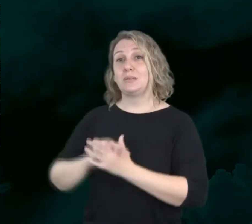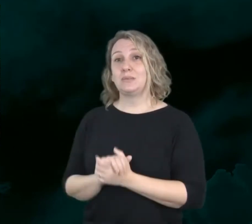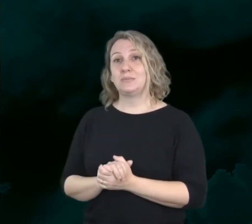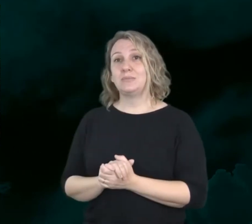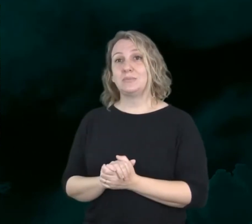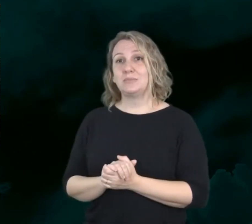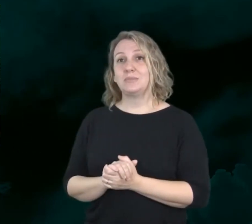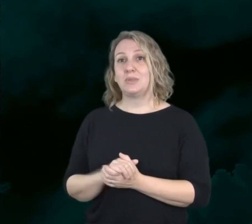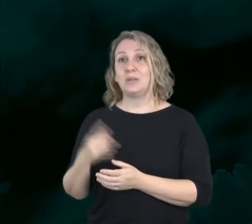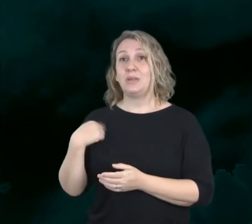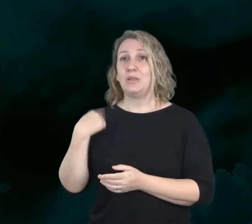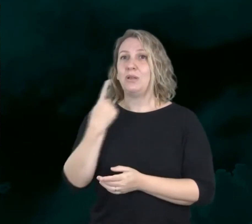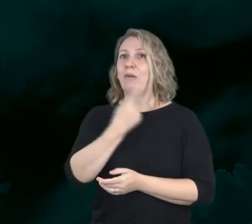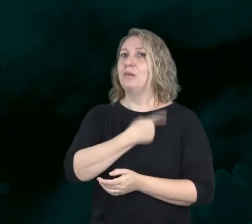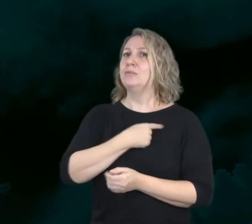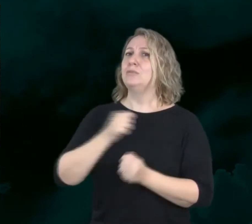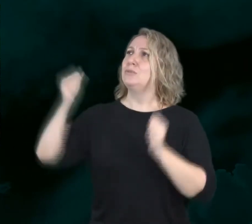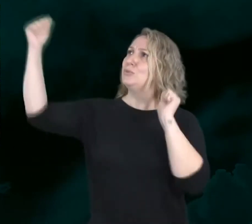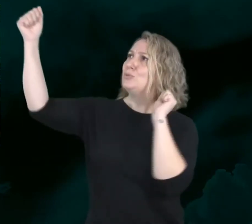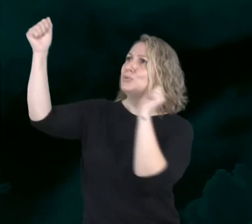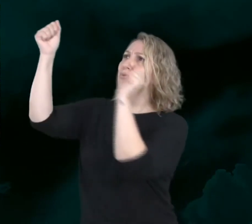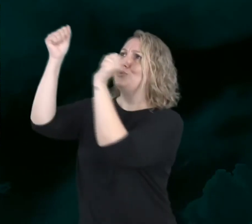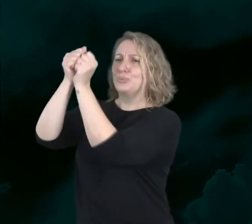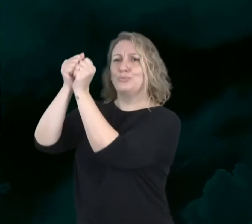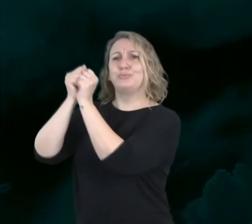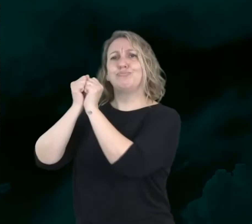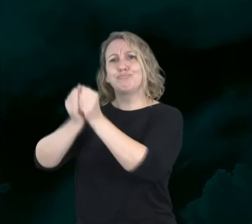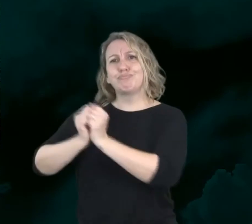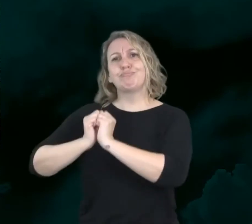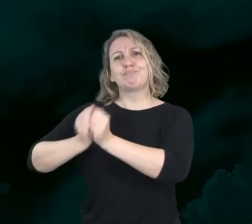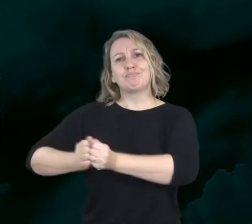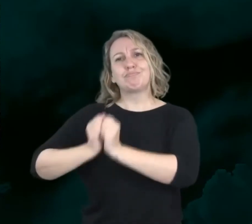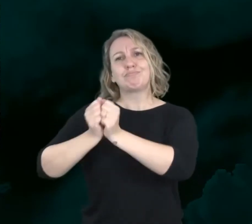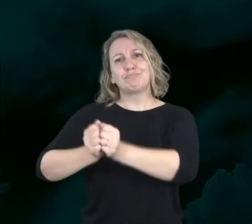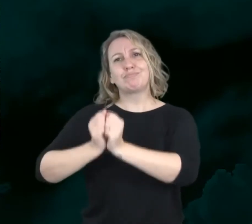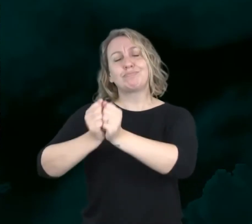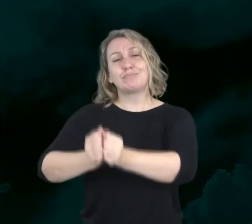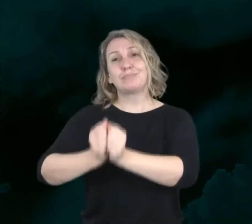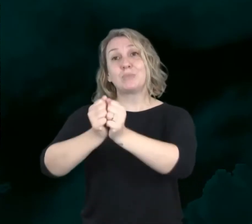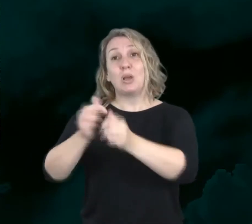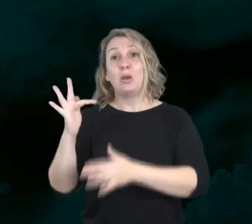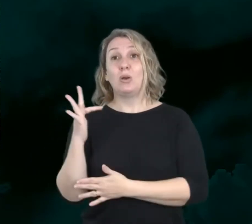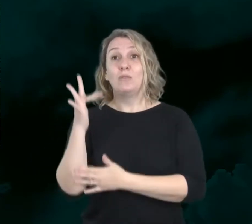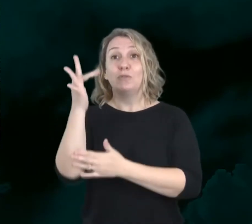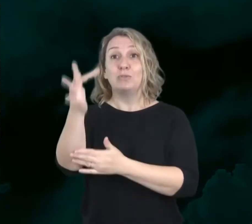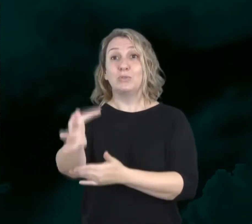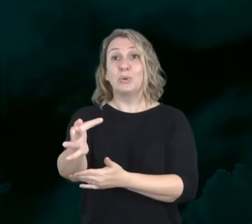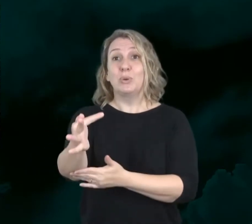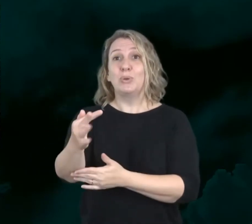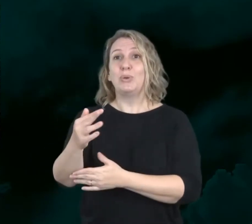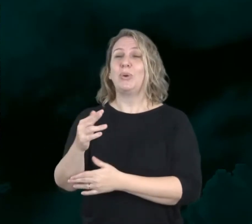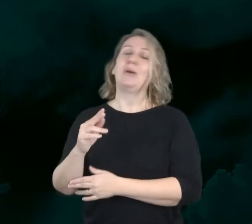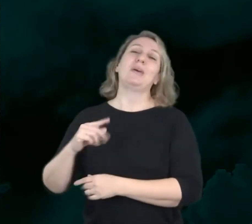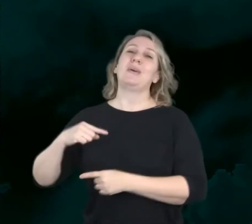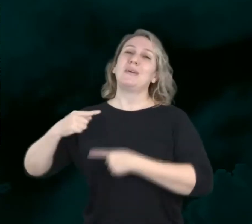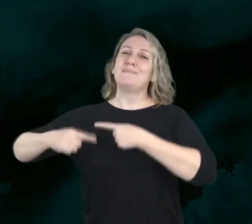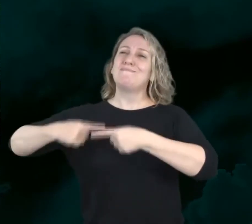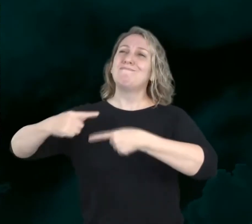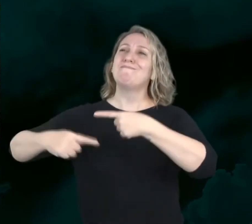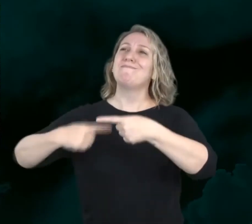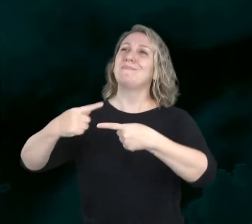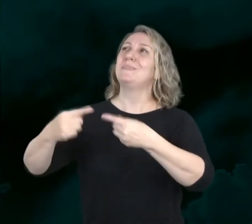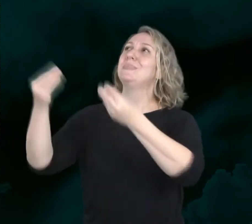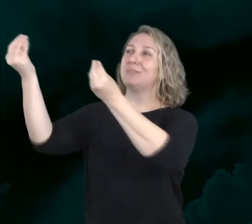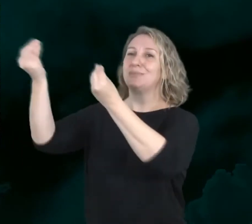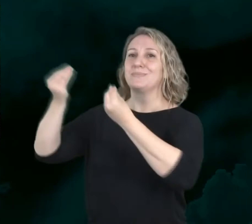cooperarmos com Ele, nós vamos herdar, juntamente com Cristo, todas as coisas. Por isso no versículo 17 fala: ora, se